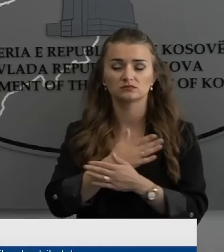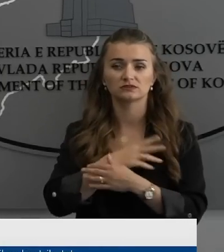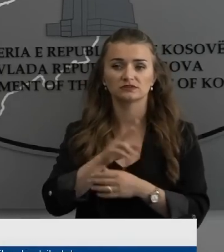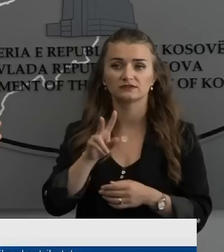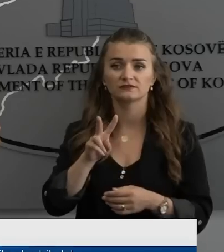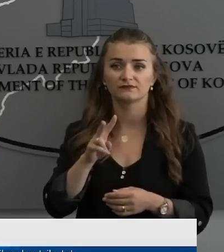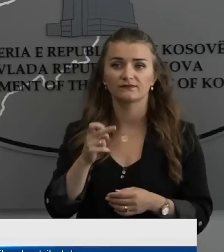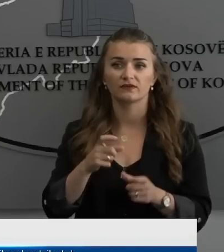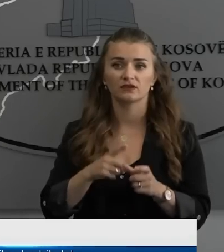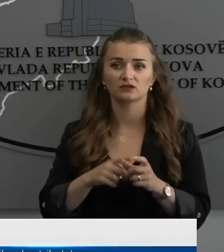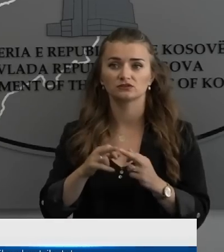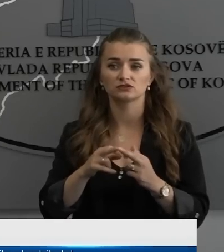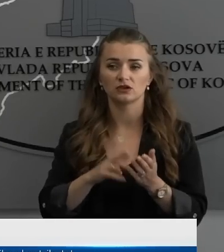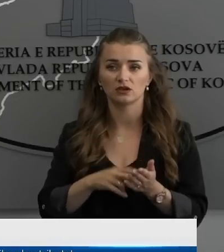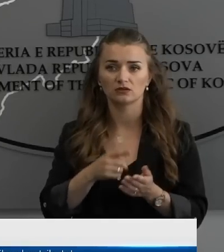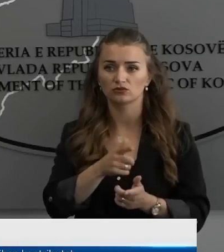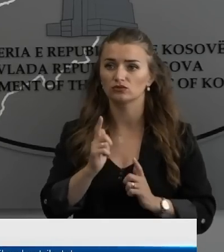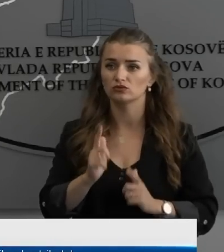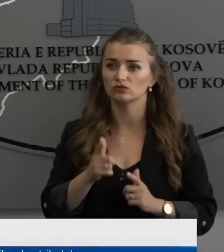Arsenal për luftë.